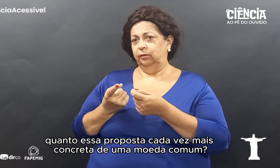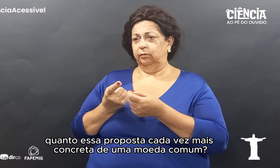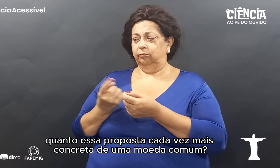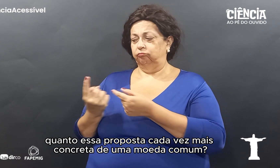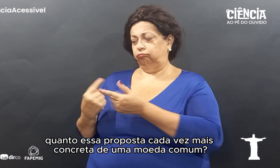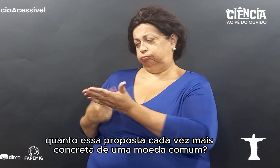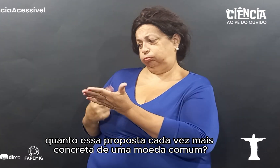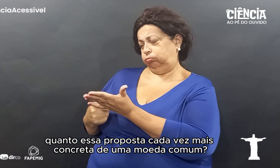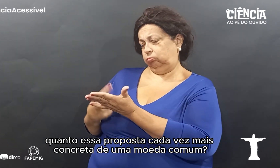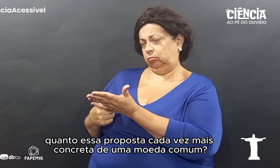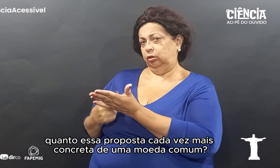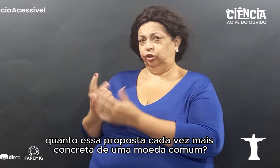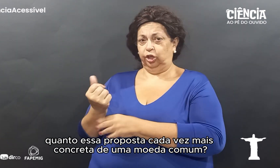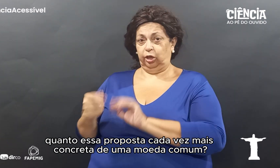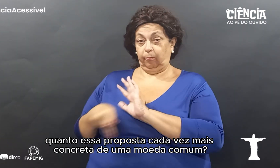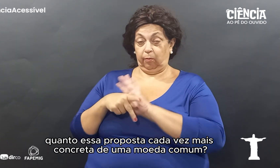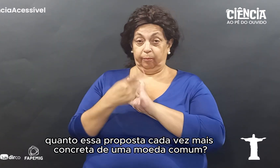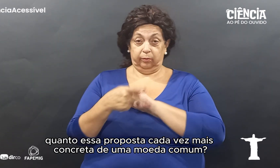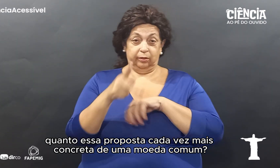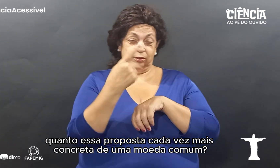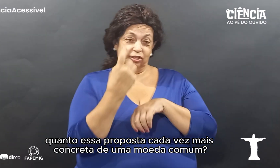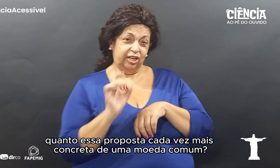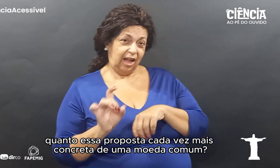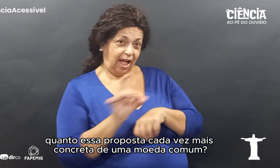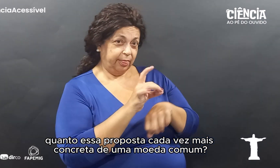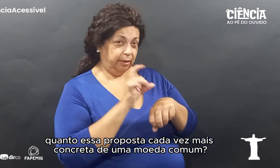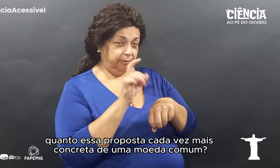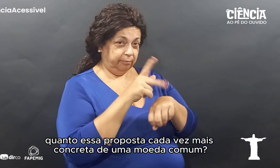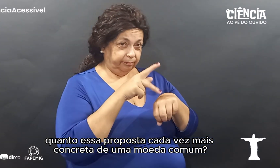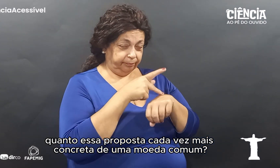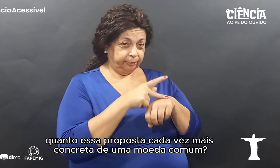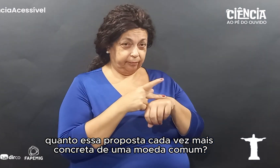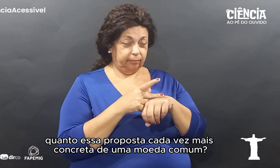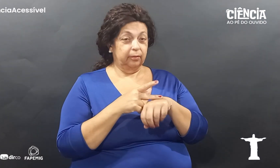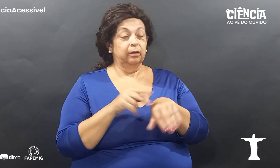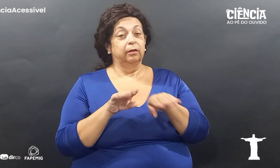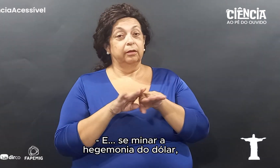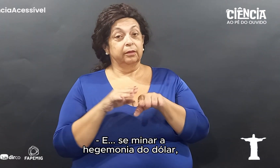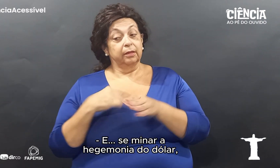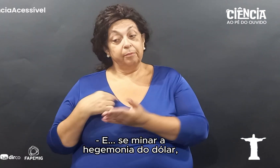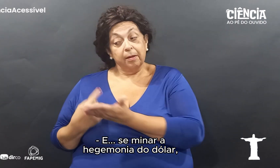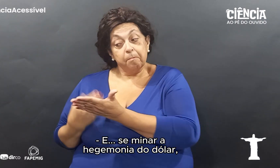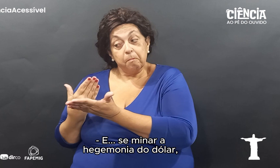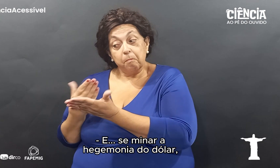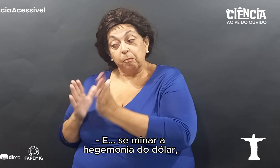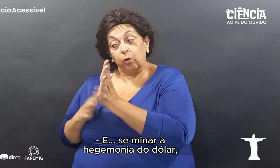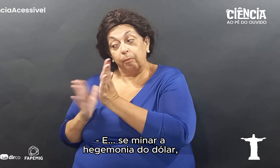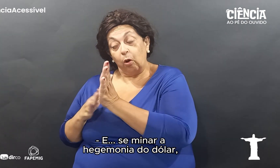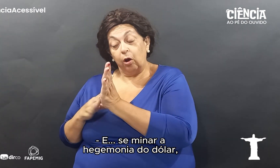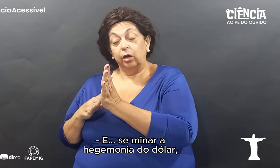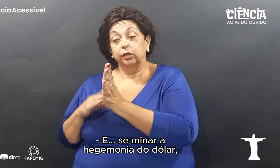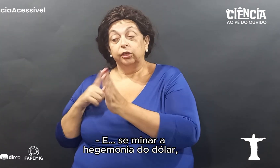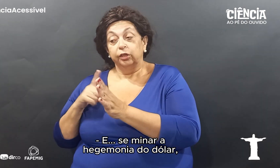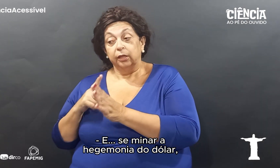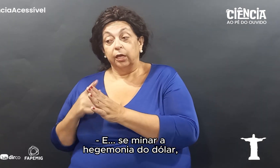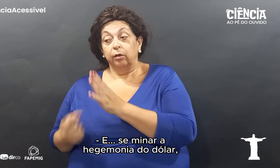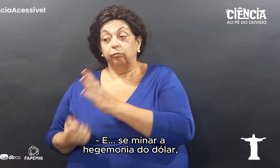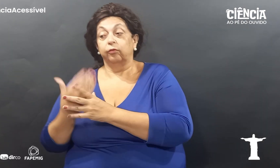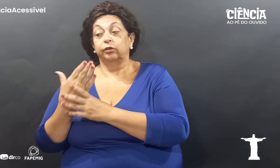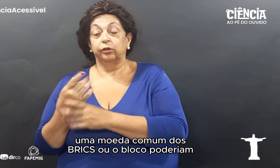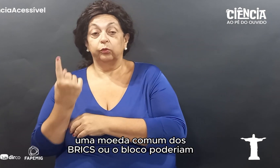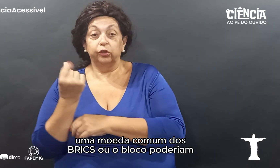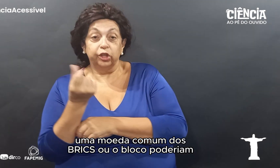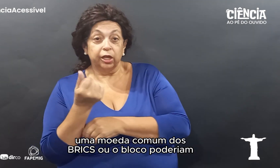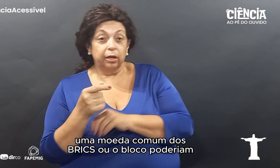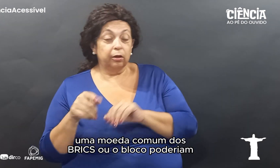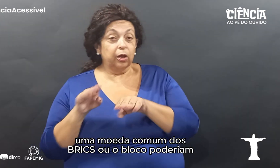essa proposta cada vez mais concreta de uma moeda comum, e se minar a hegemonia do